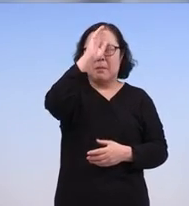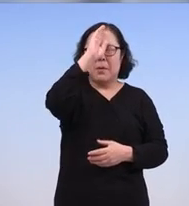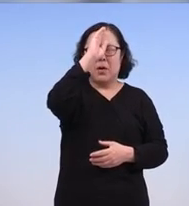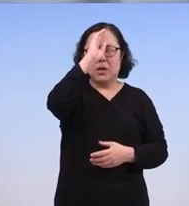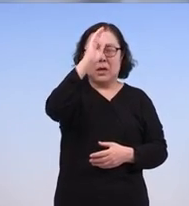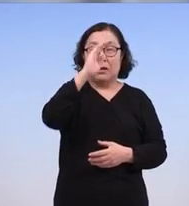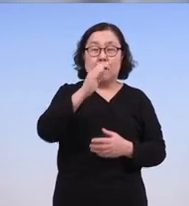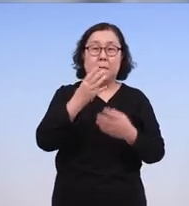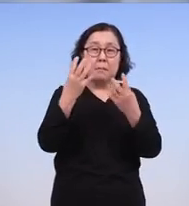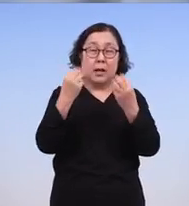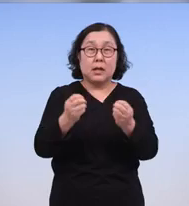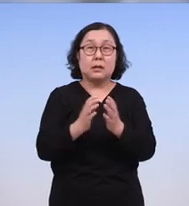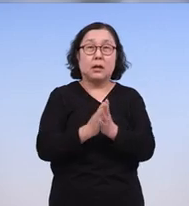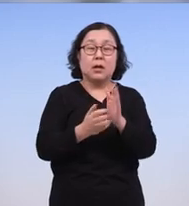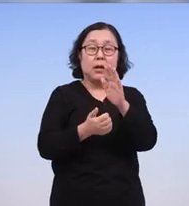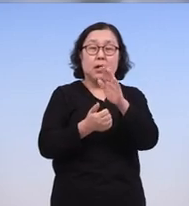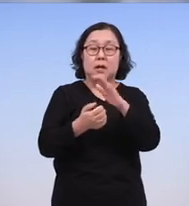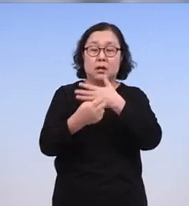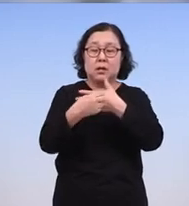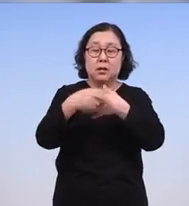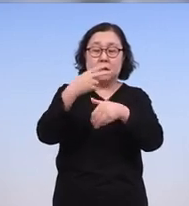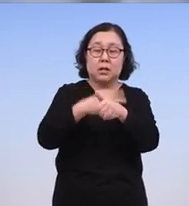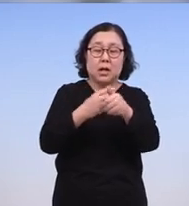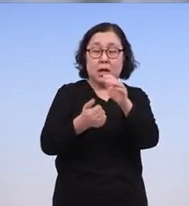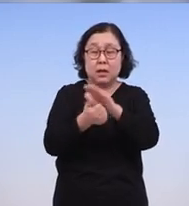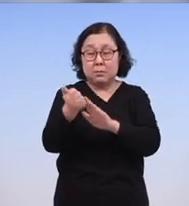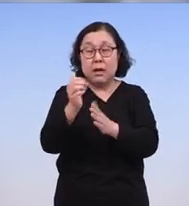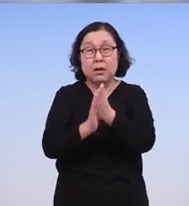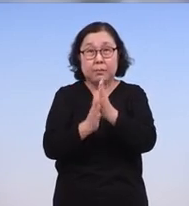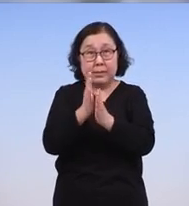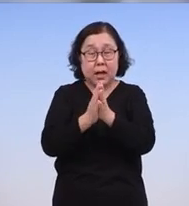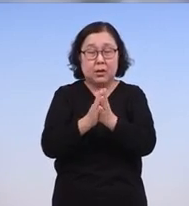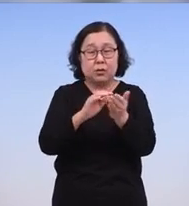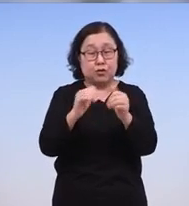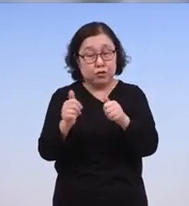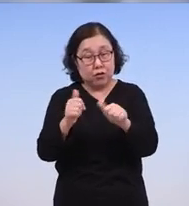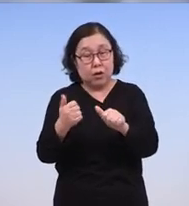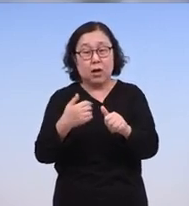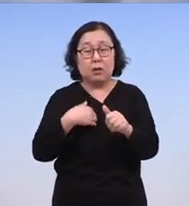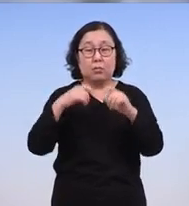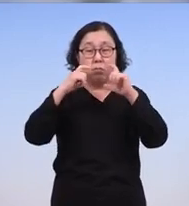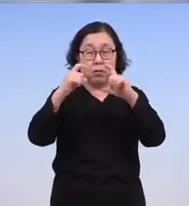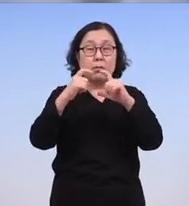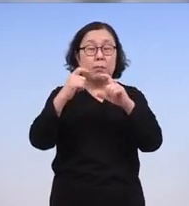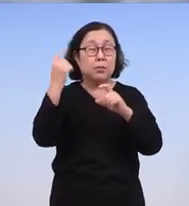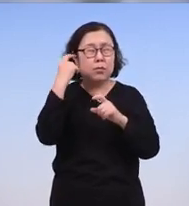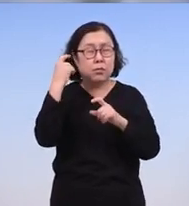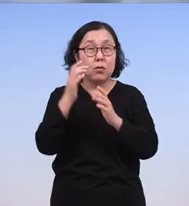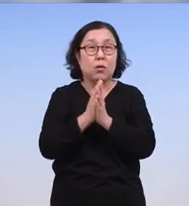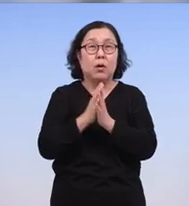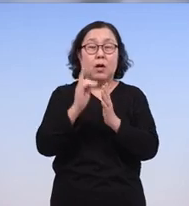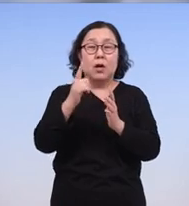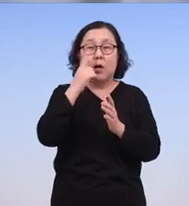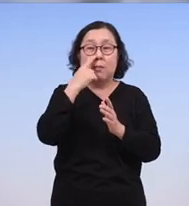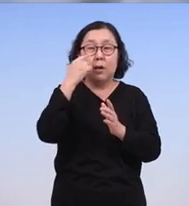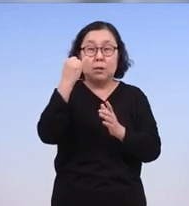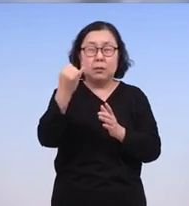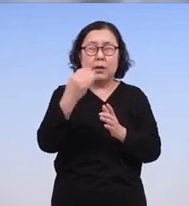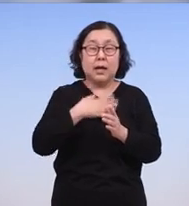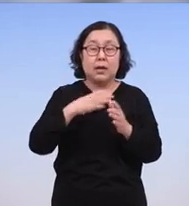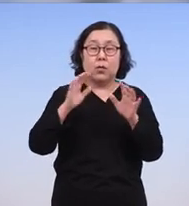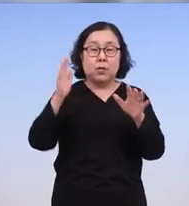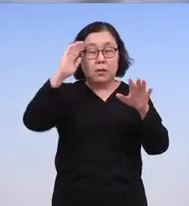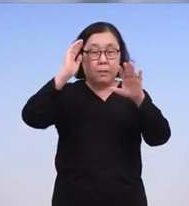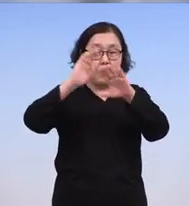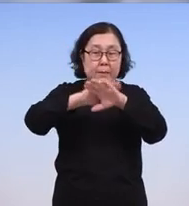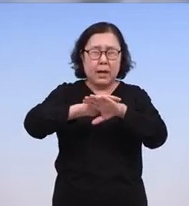폐혈증과 심장마비로 이제 의사가 희망이 없다라는 걸 진단을 듣게 되고, 그렇게 진단받은 날 어머니께서 나는